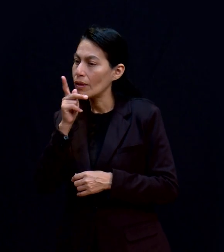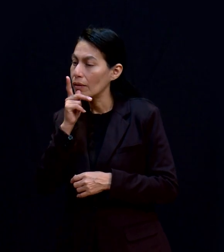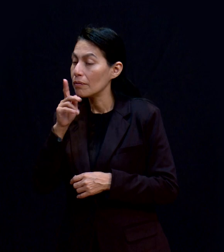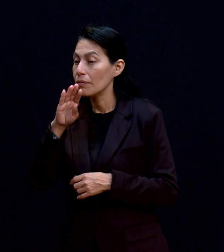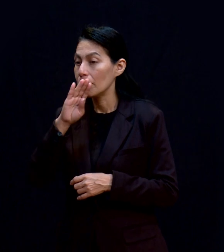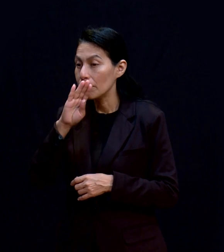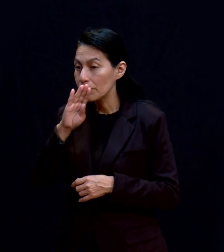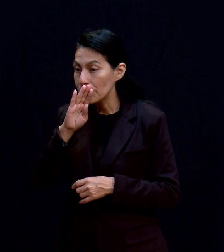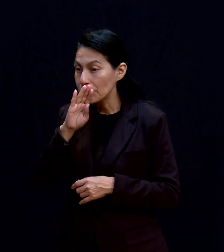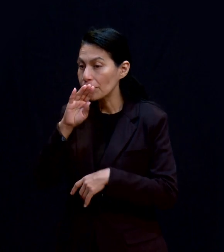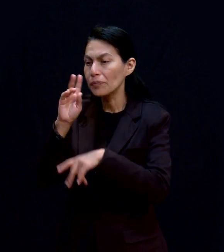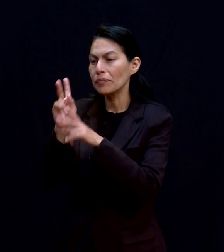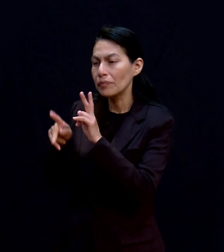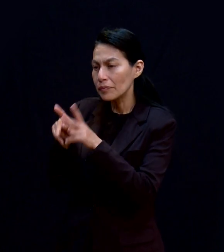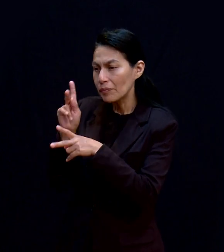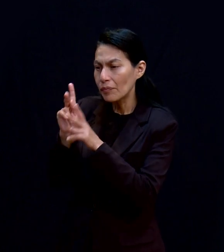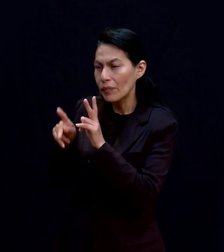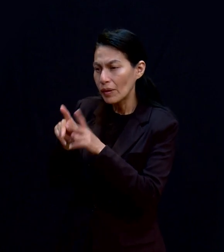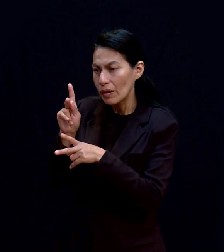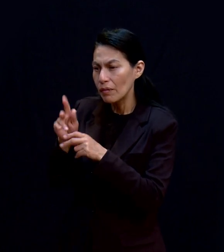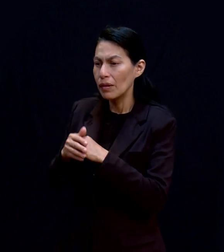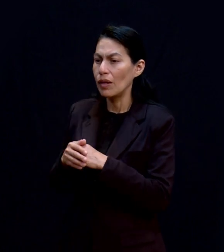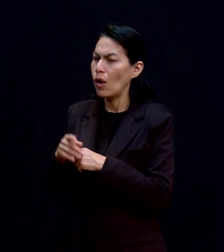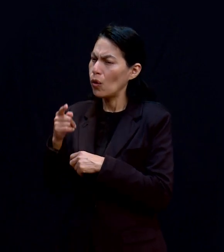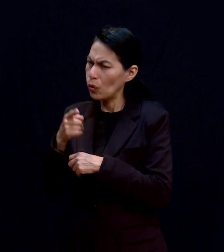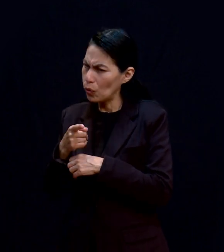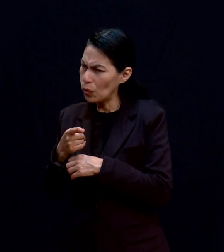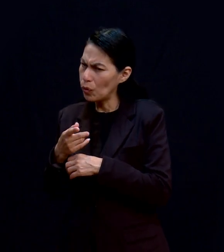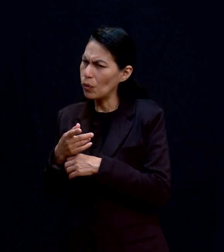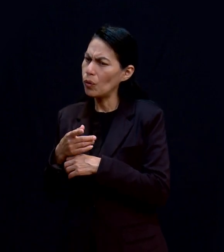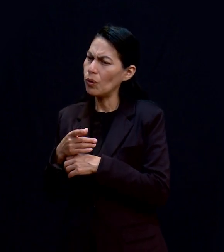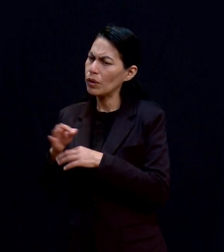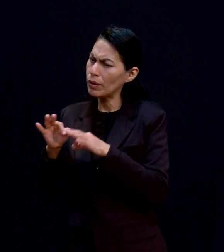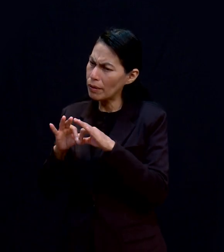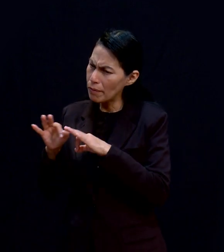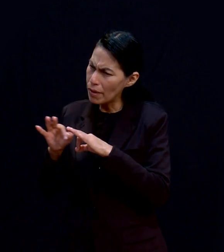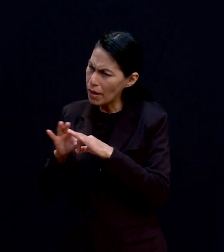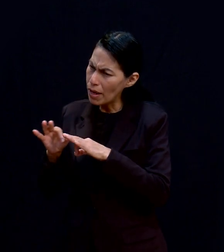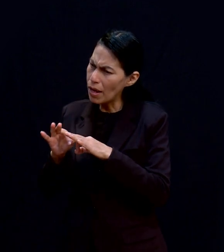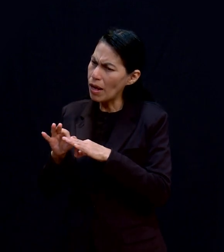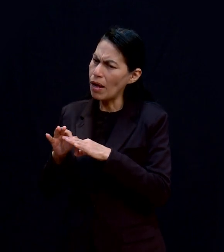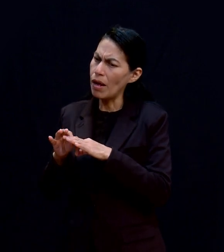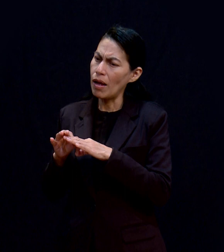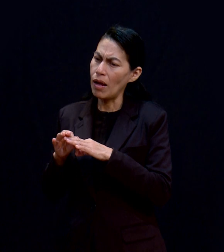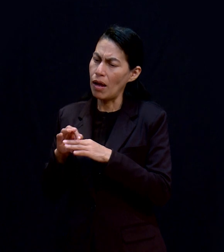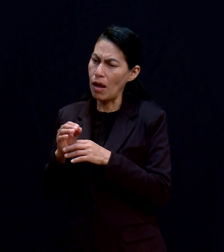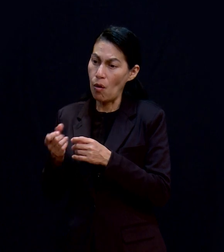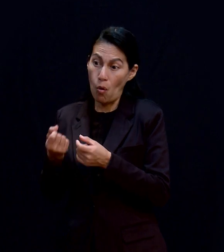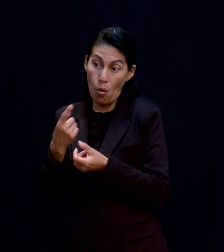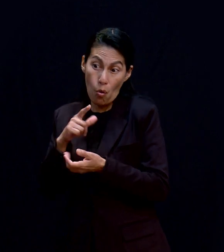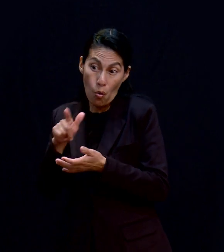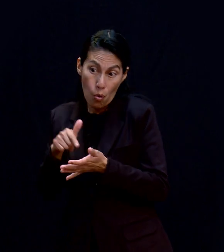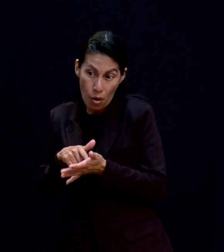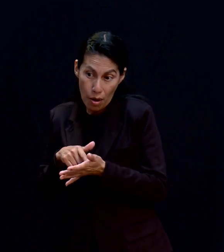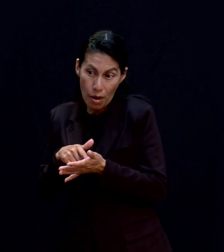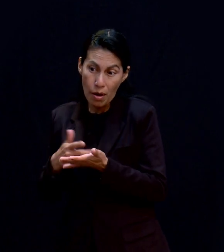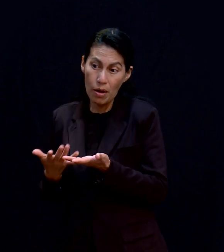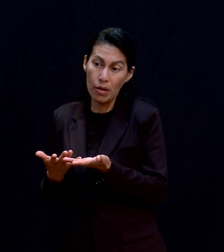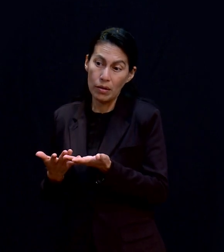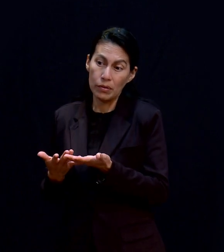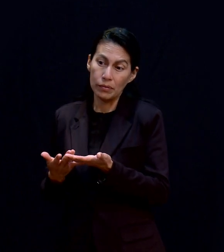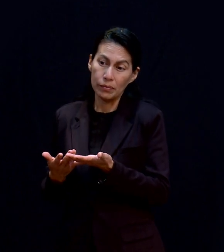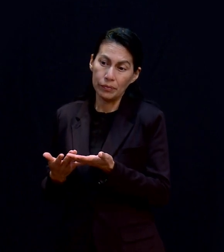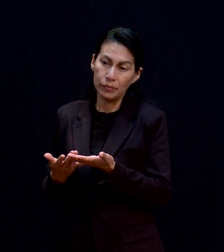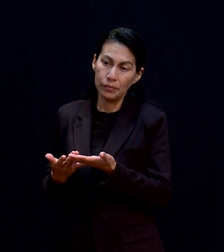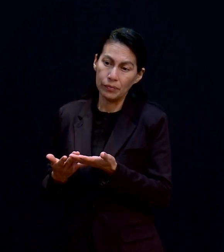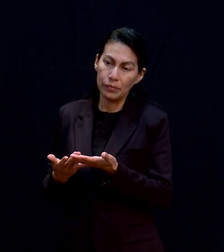y día tras día me decían oye pero por qué no entras a una institución a trabajar porque a mí me